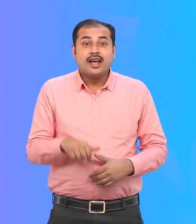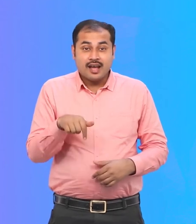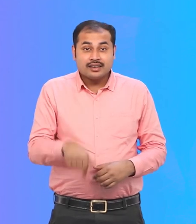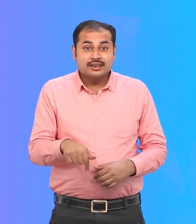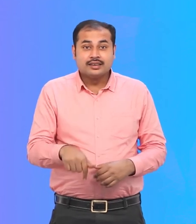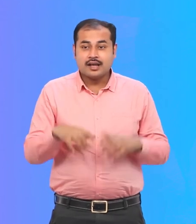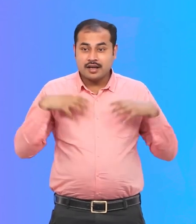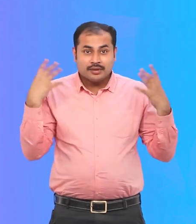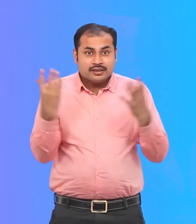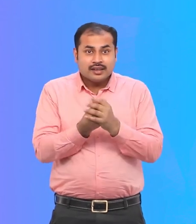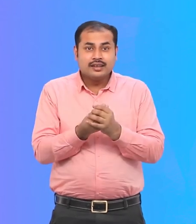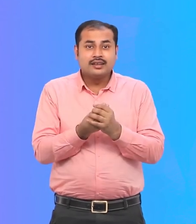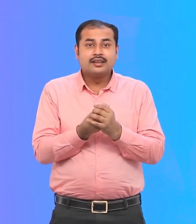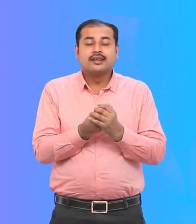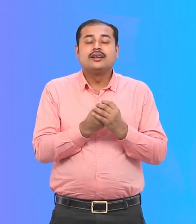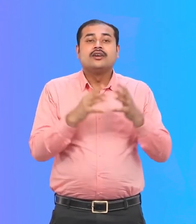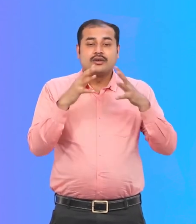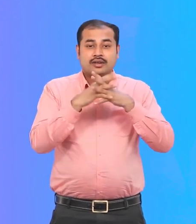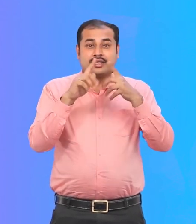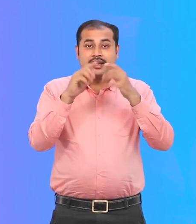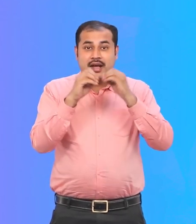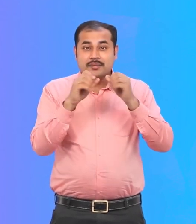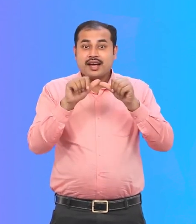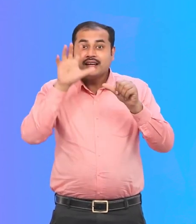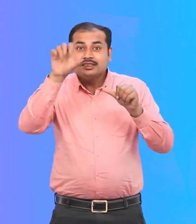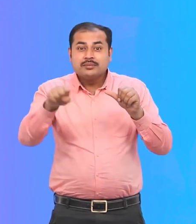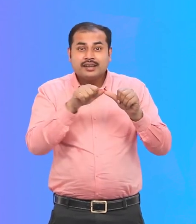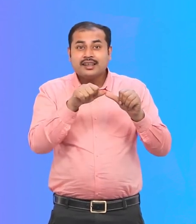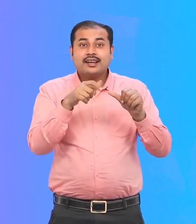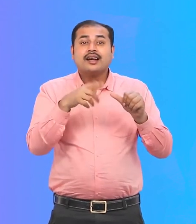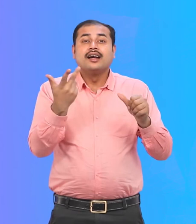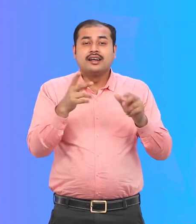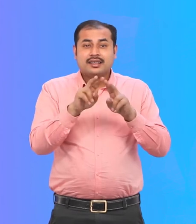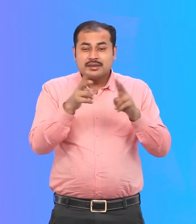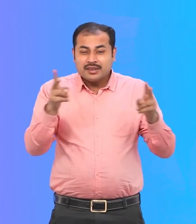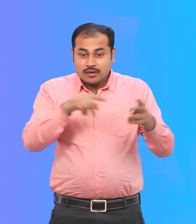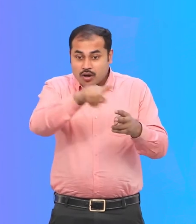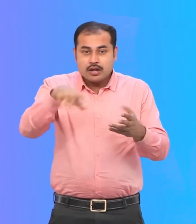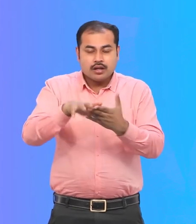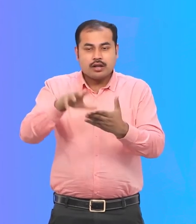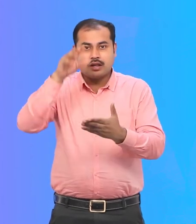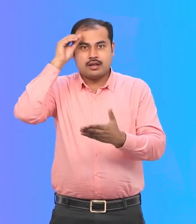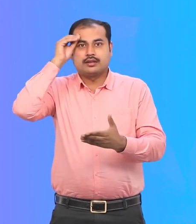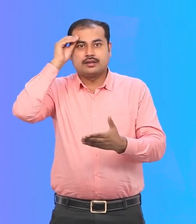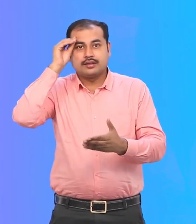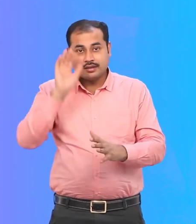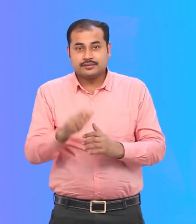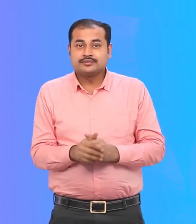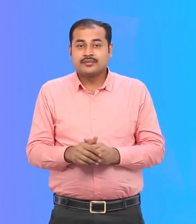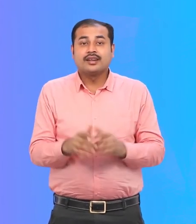कि आज हम व्रत सुगम्यता के बारे में जानेंगे इंटरनेट वेबसाइट पर उपलब्ध जानकारी को बिना